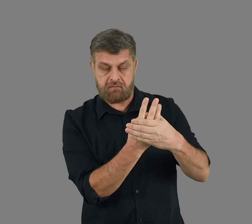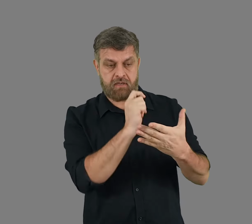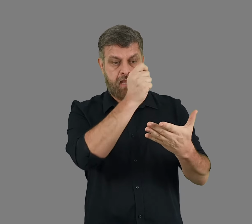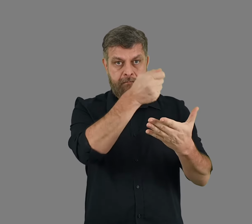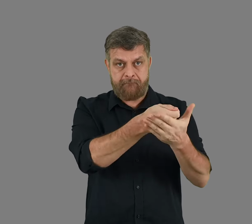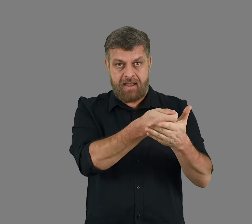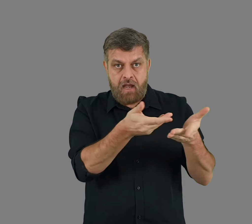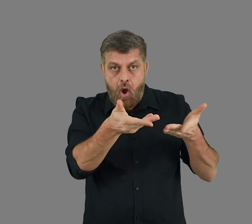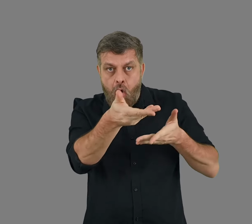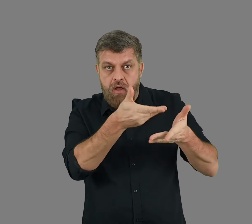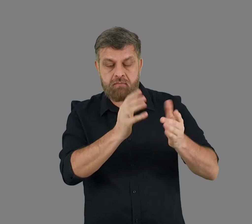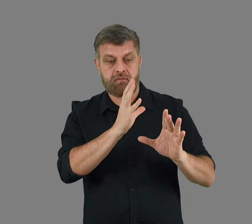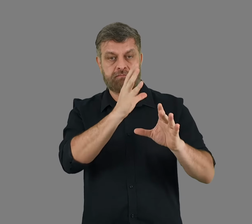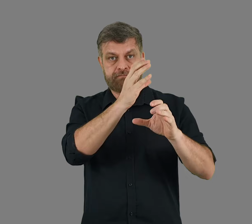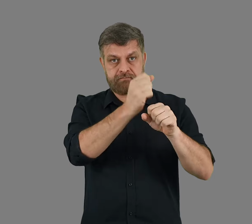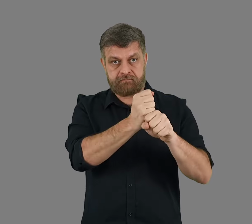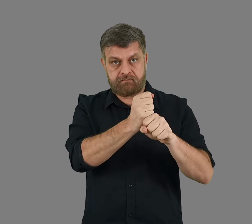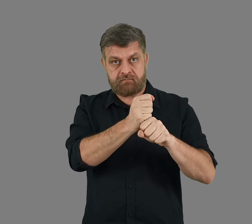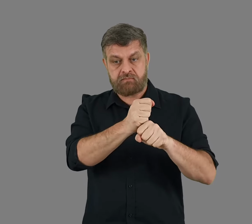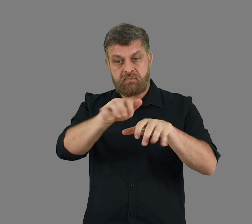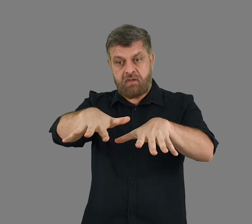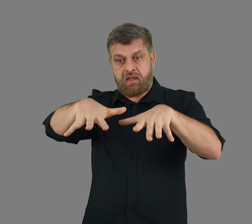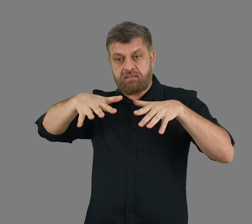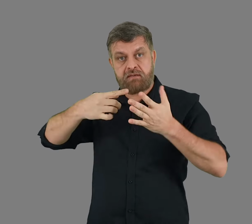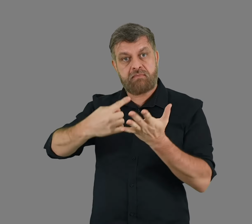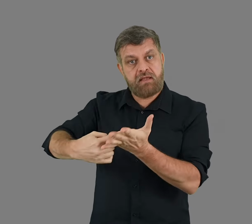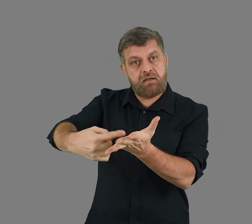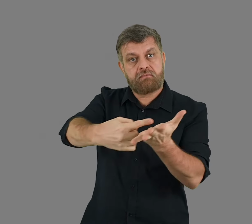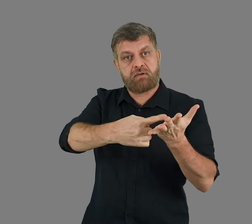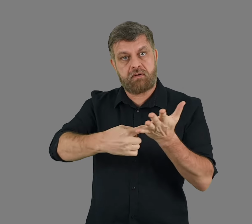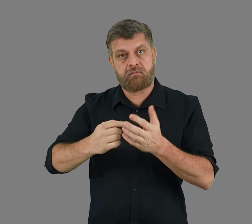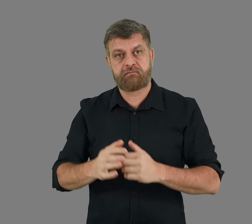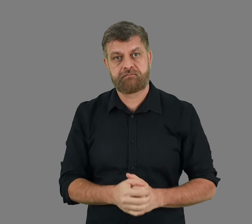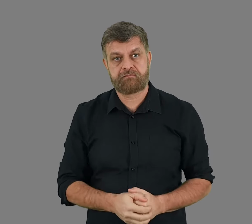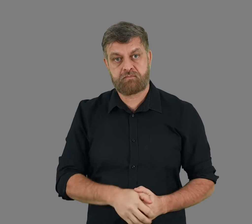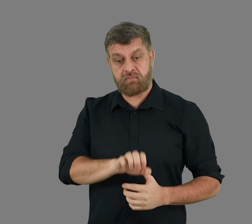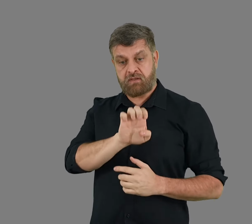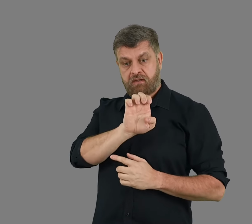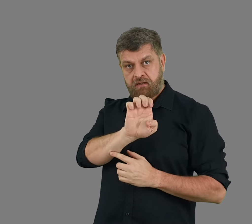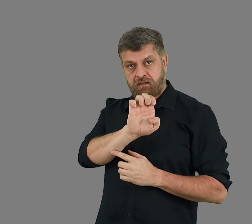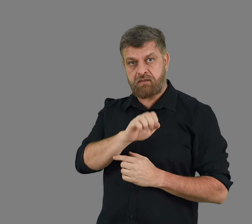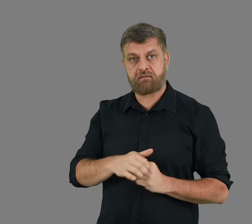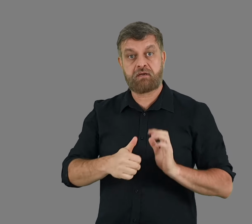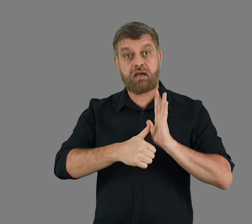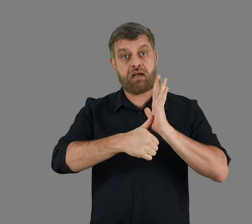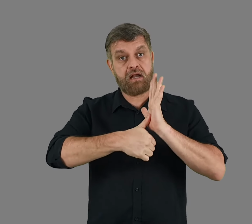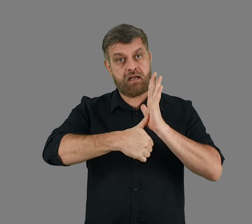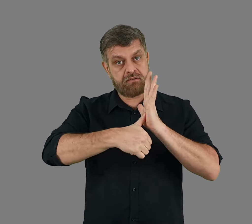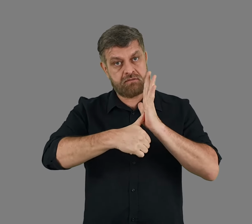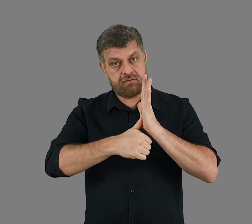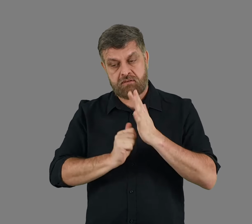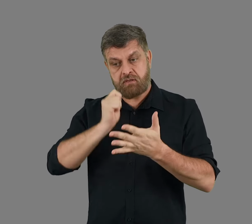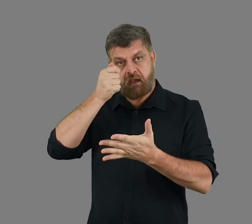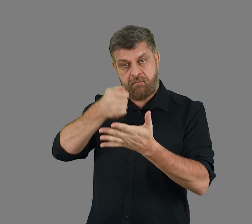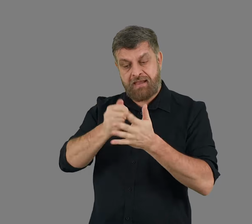com a quantia mensal fixada pela Assembleia Geral. E. Associado contribuinte família de 4